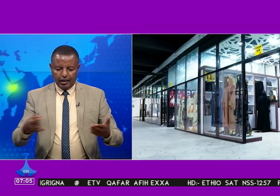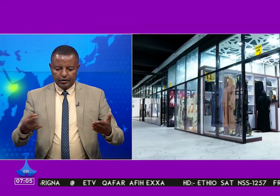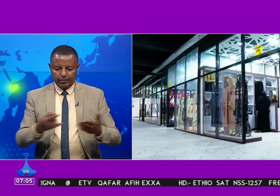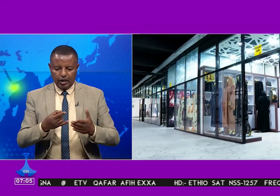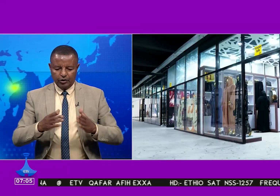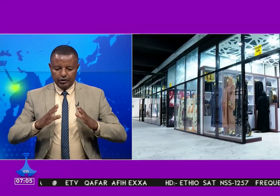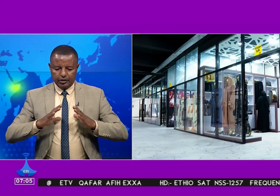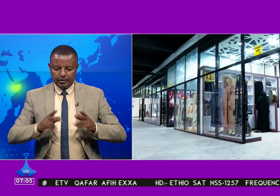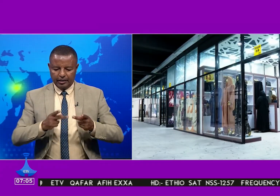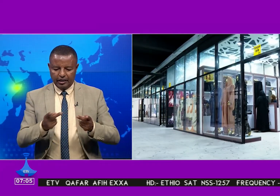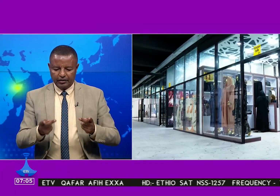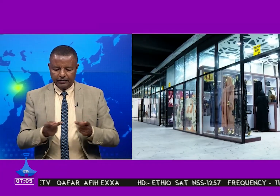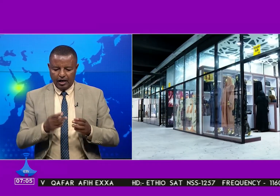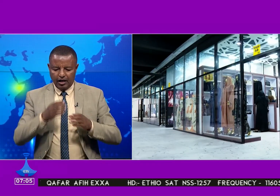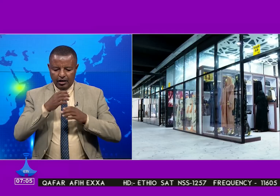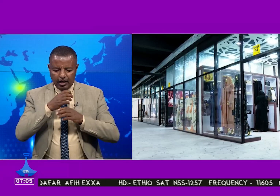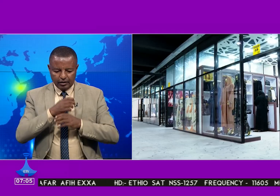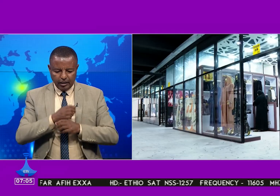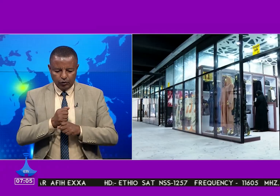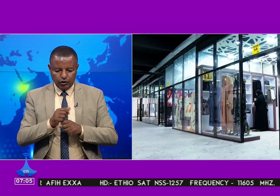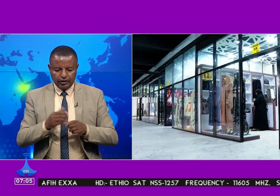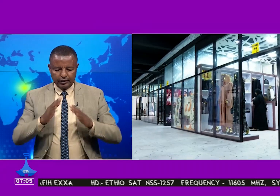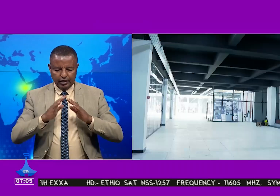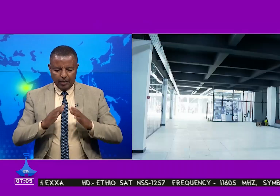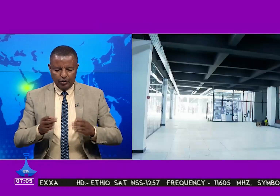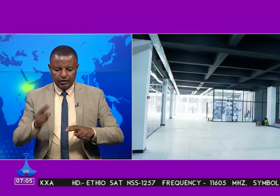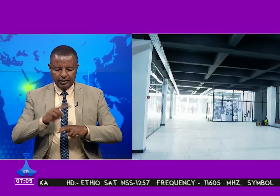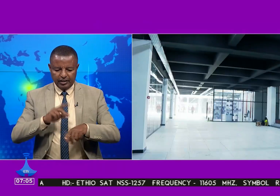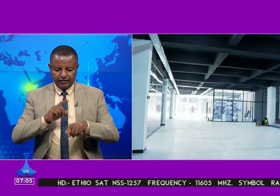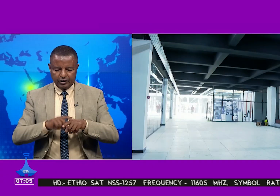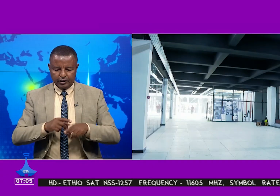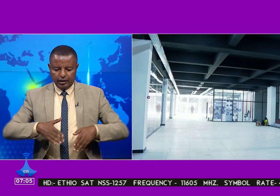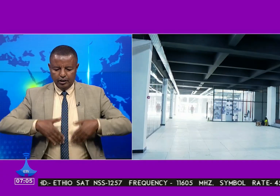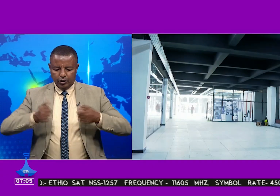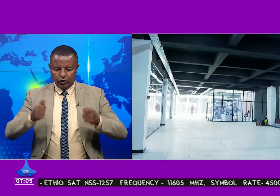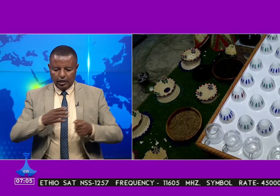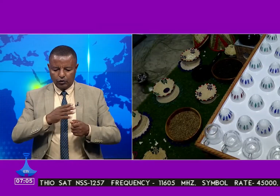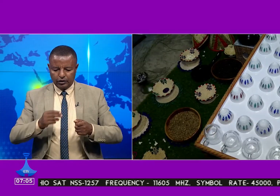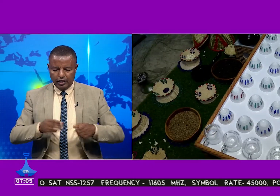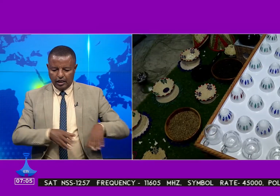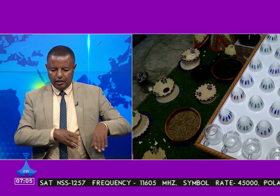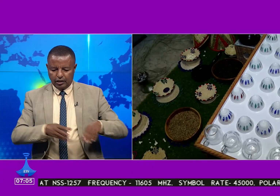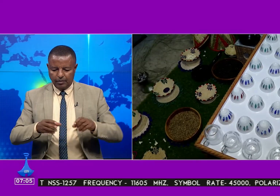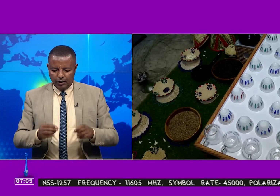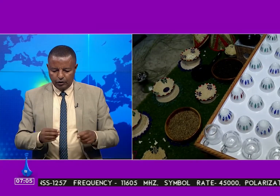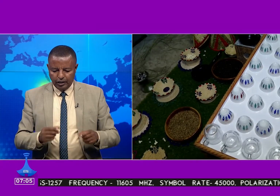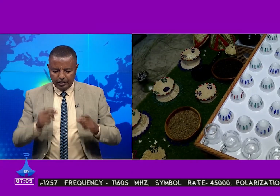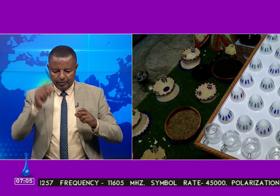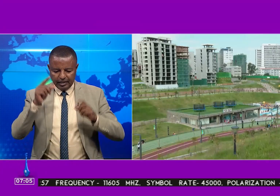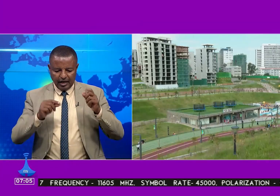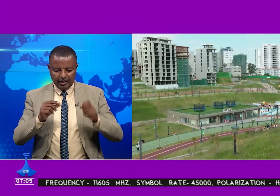አረንጓዴና ዘመናዊ የመዝናኛ ስፍራ ለአዛውንቶች ሰላማዊ የእረፍት ጊዜ፣ ለወጣቶችና